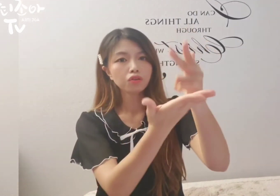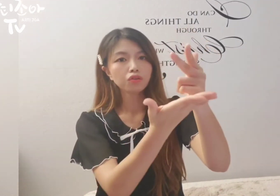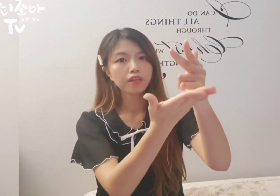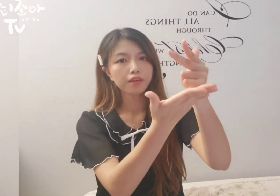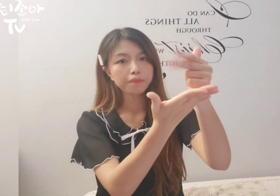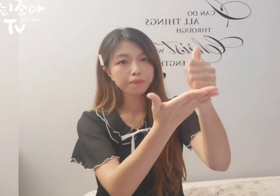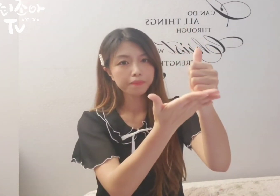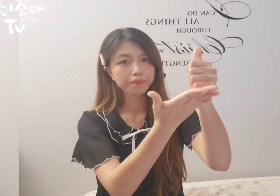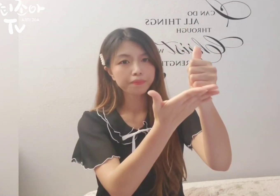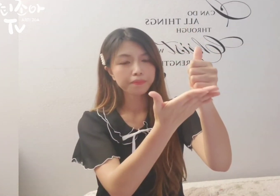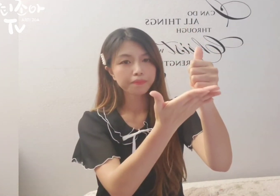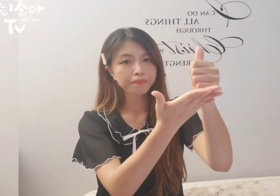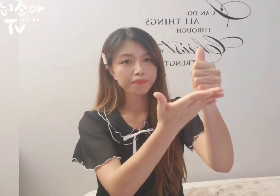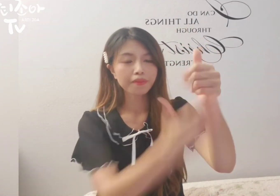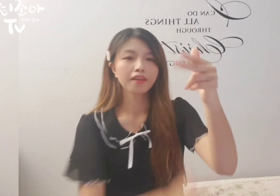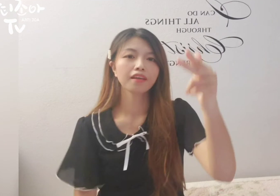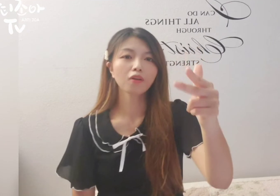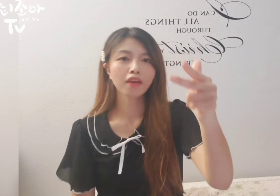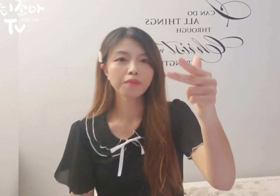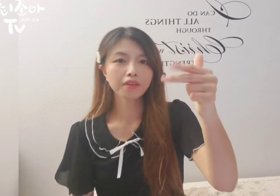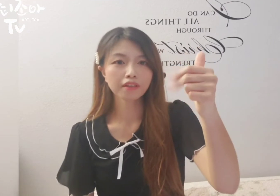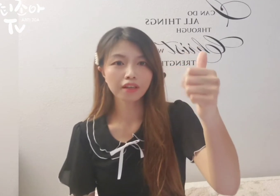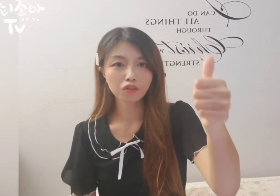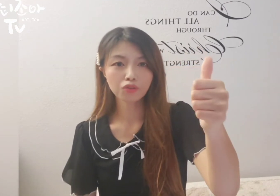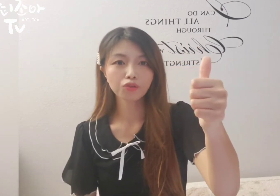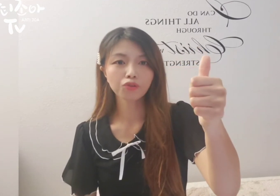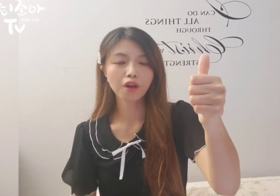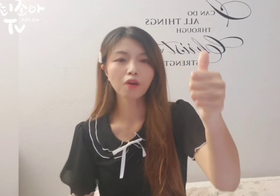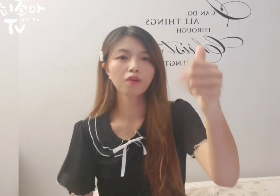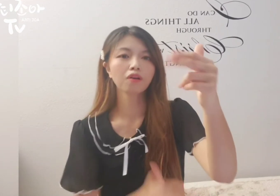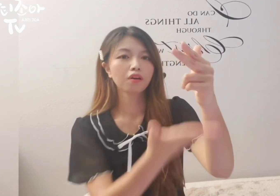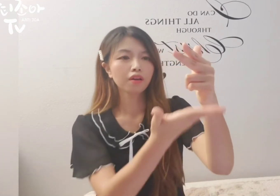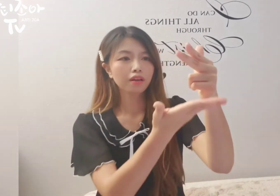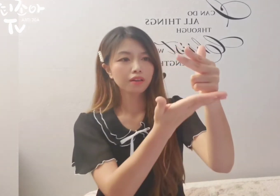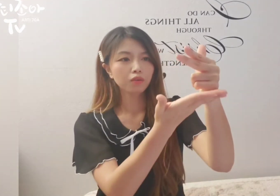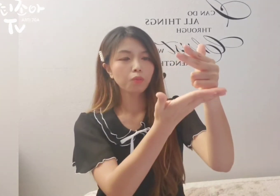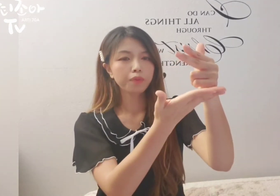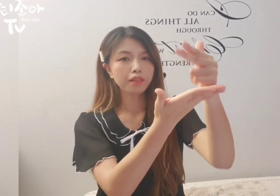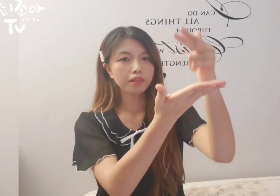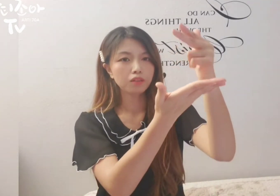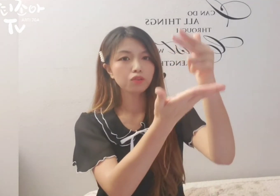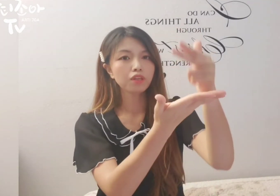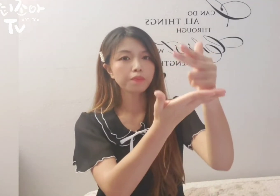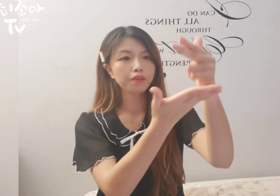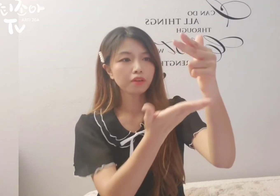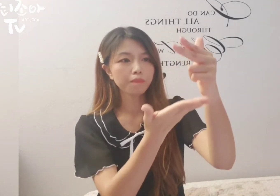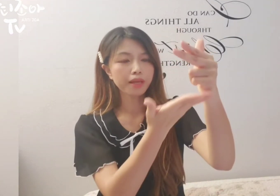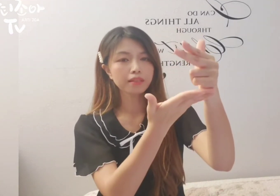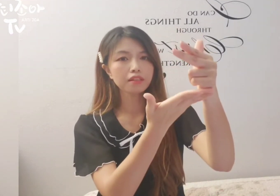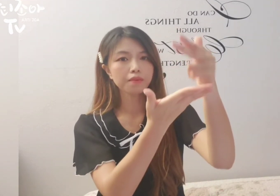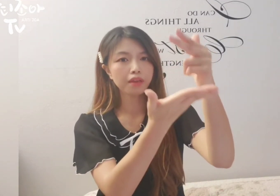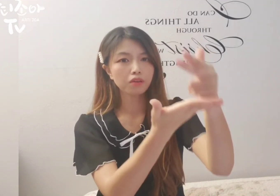주님 이렇게 하면은 그냥 주고요 높이는 주님은 이렇게 바치시면 돼요